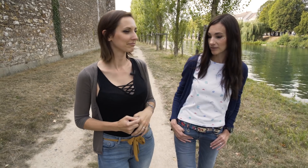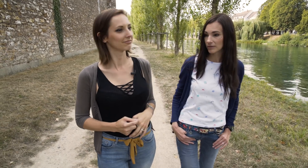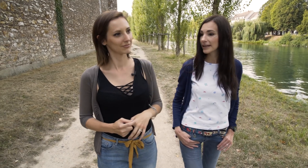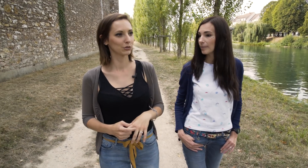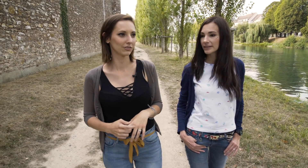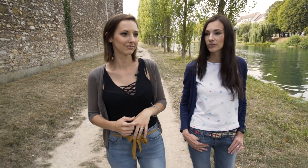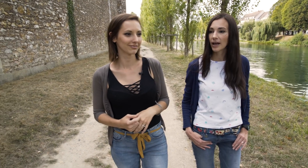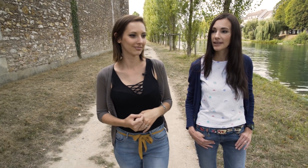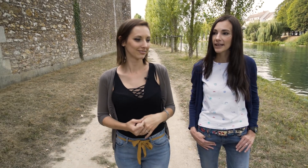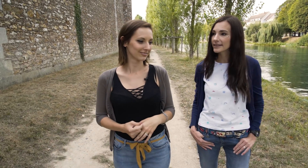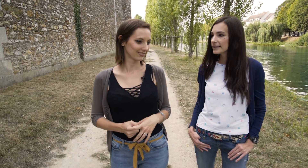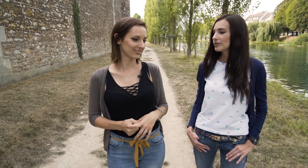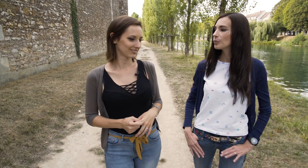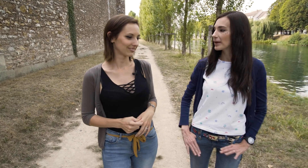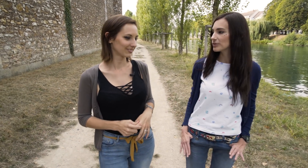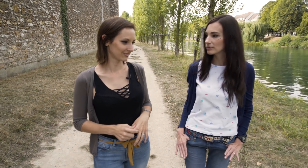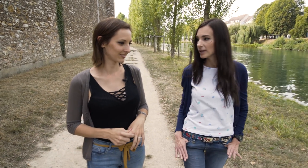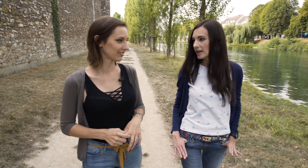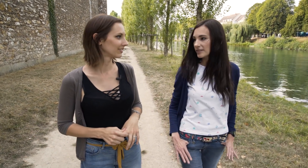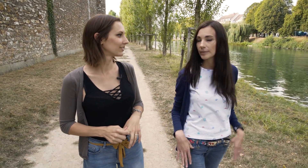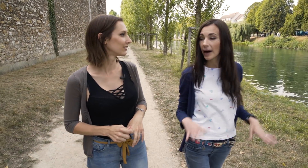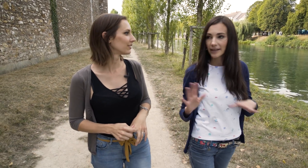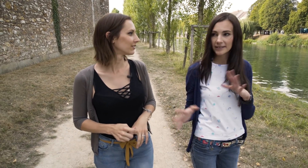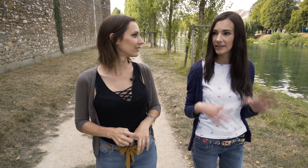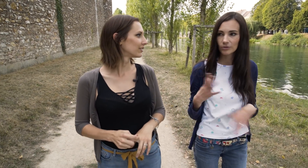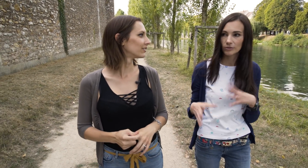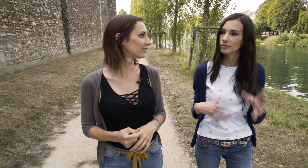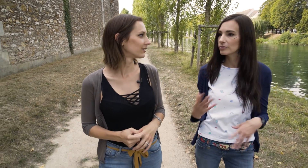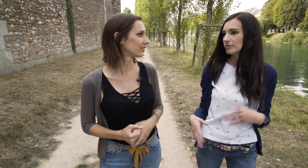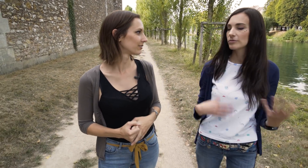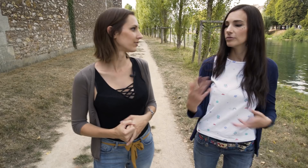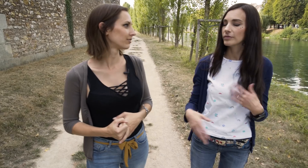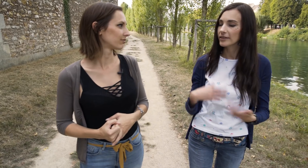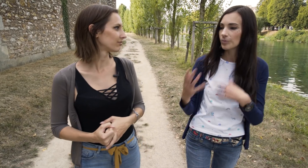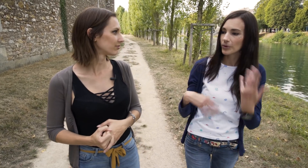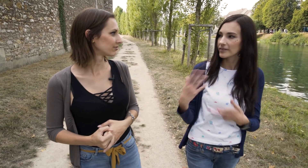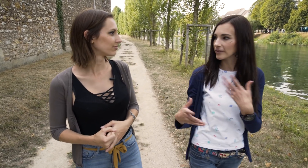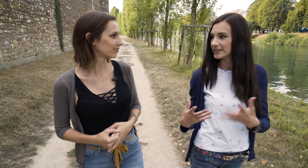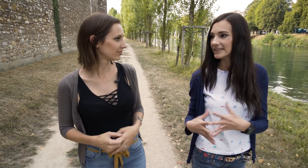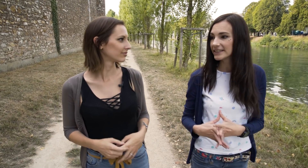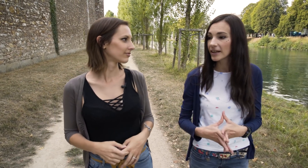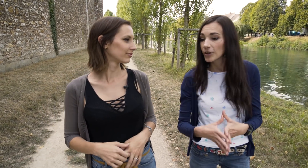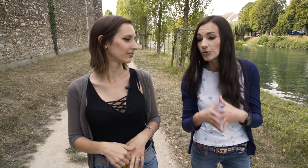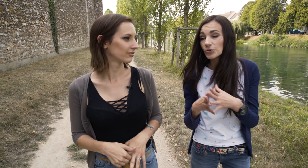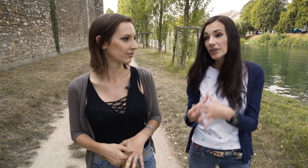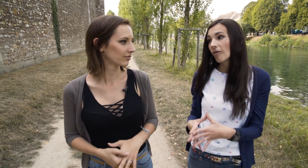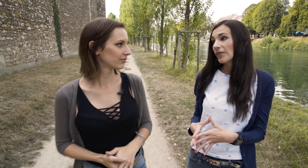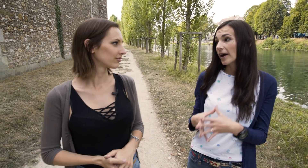association et à partir de là, ça a été une passion. J'ai pas arrêté de progresser en langue des signes jusqu'à en faire